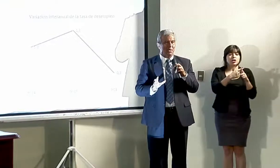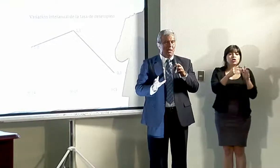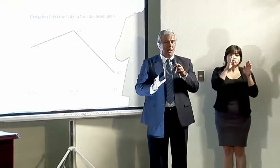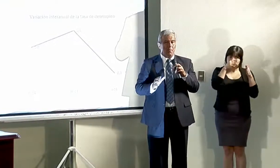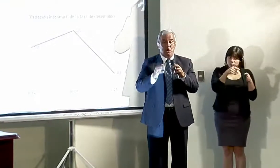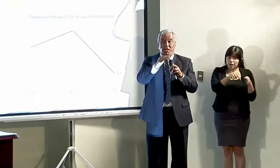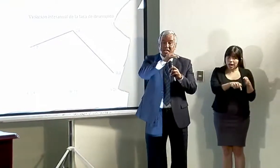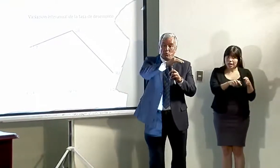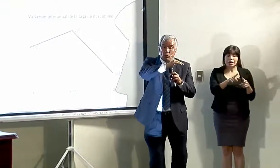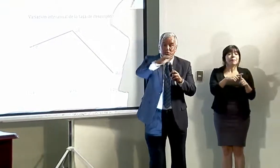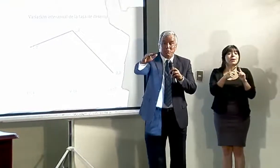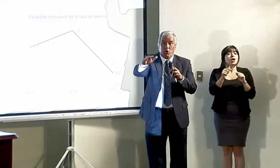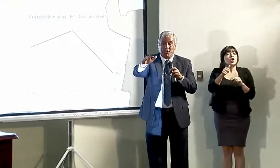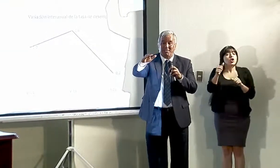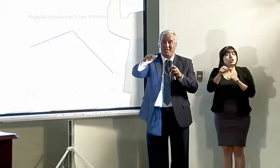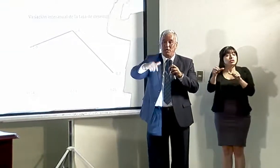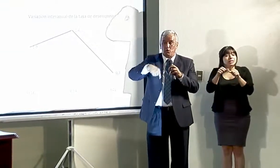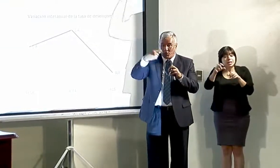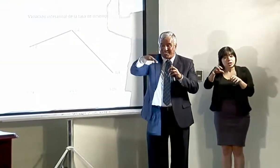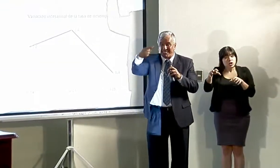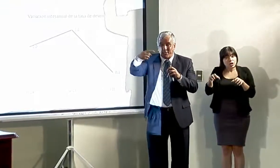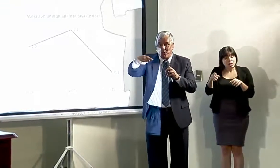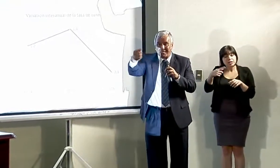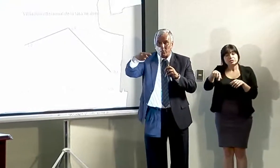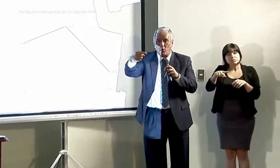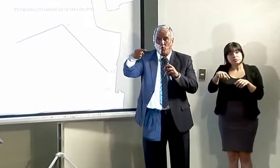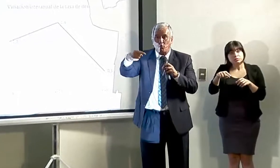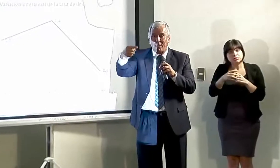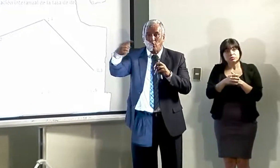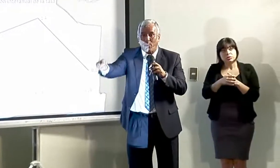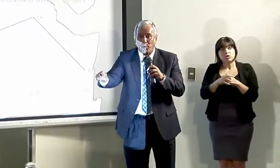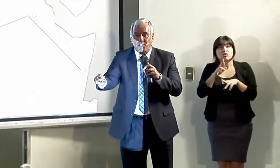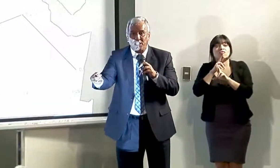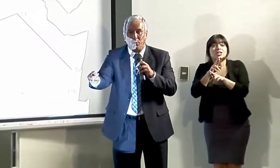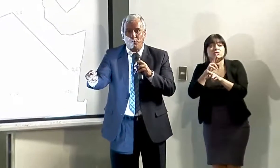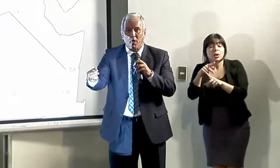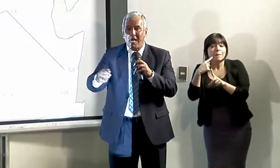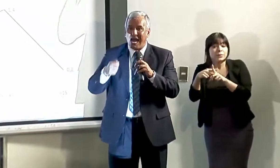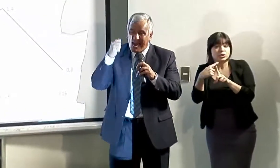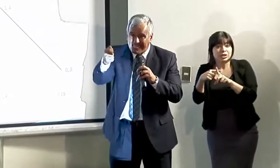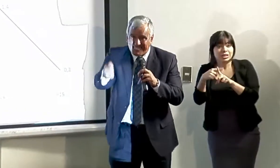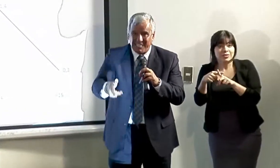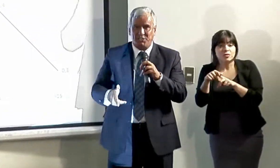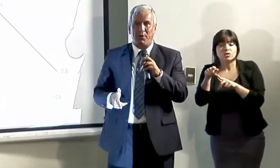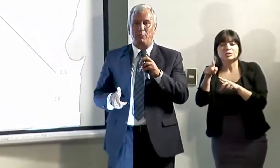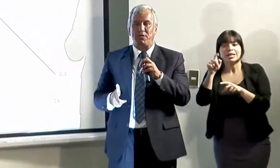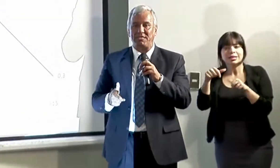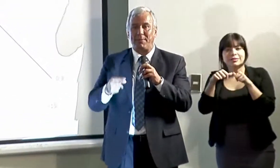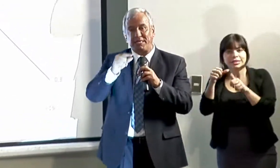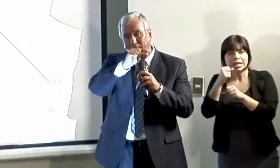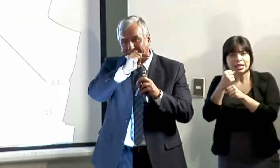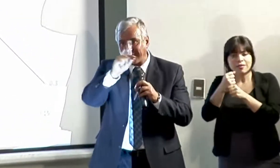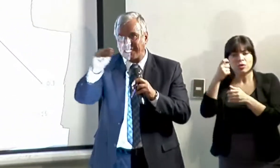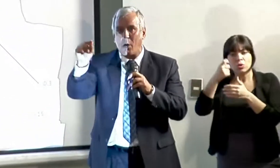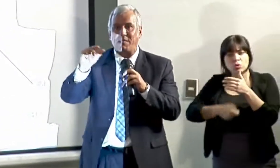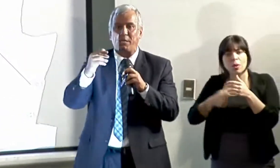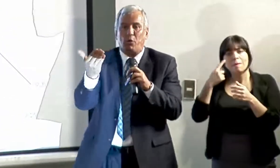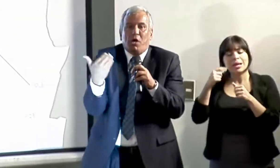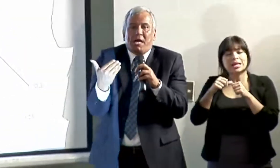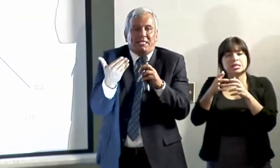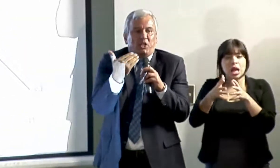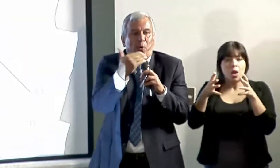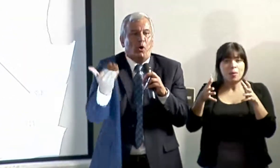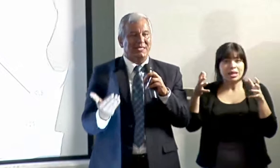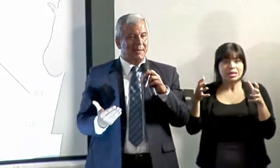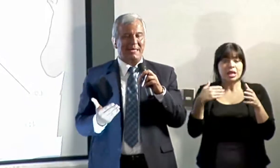ahí. Bueno, y en los otros sectores, donde los resultados son positivos, hay que seguir trabajando intensamente para que siga